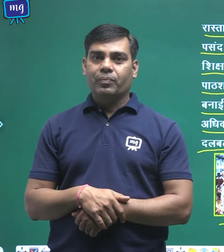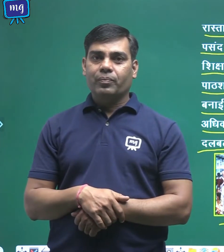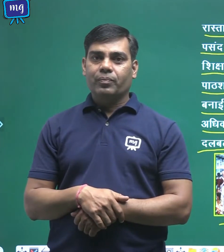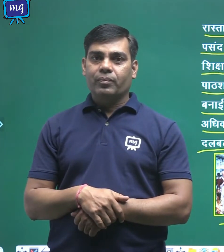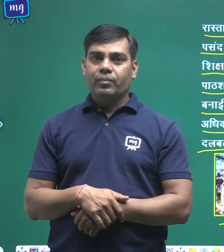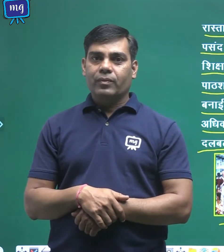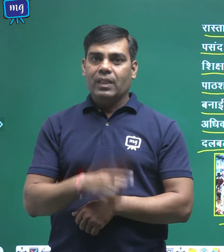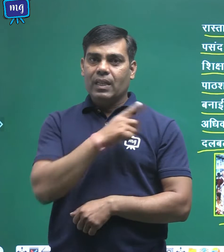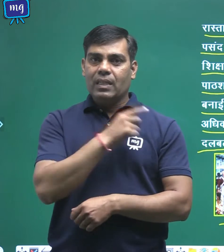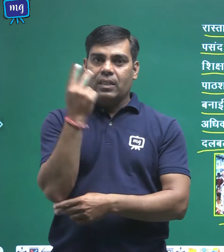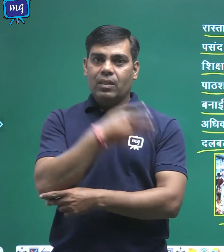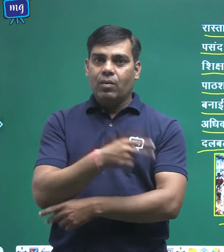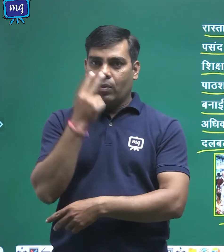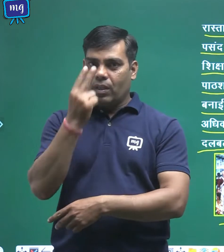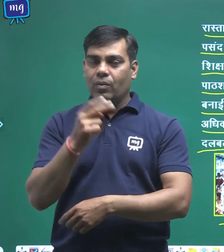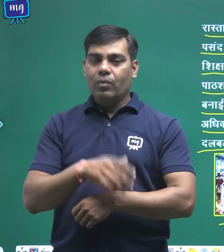इस चित्र को देखो।